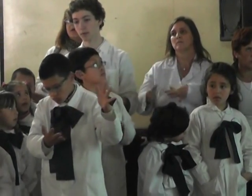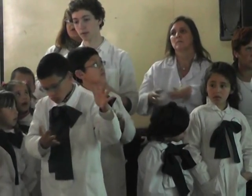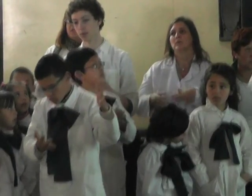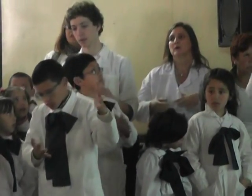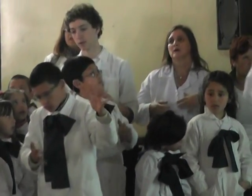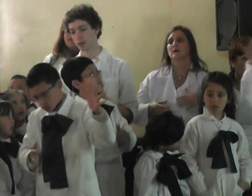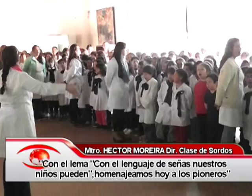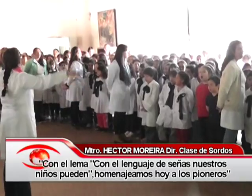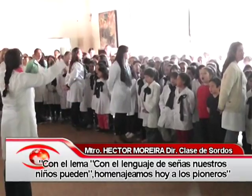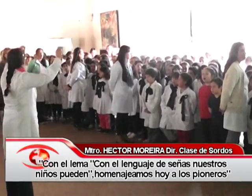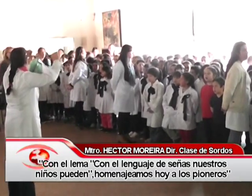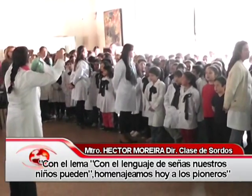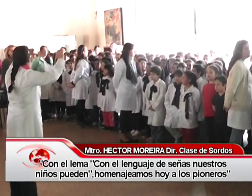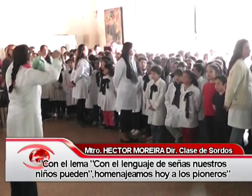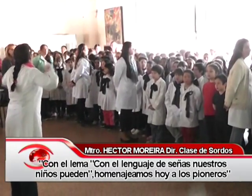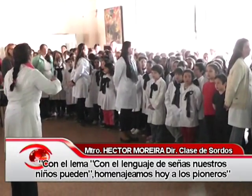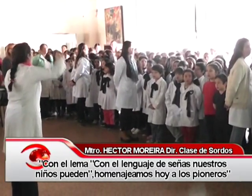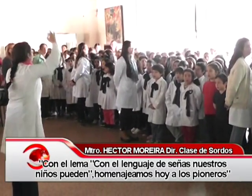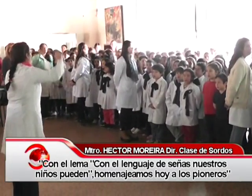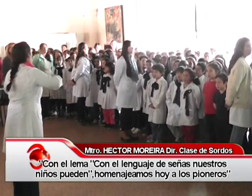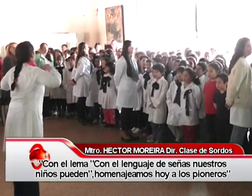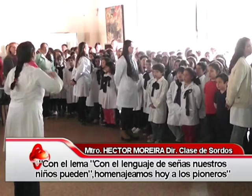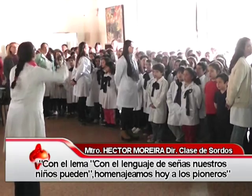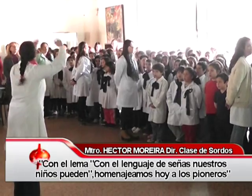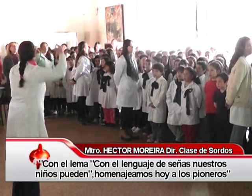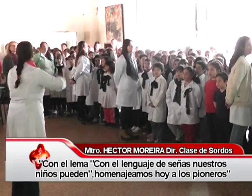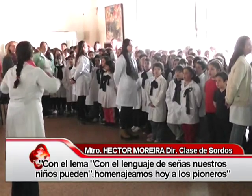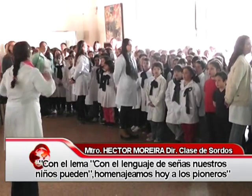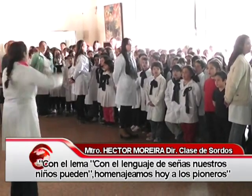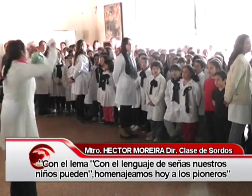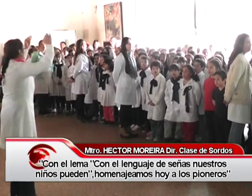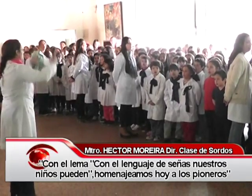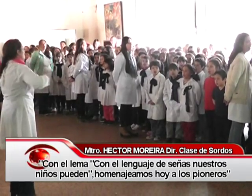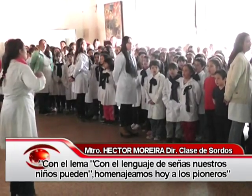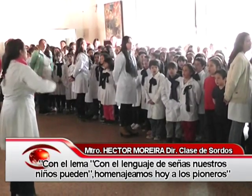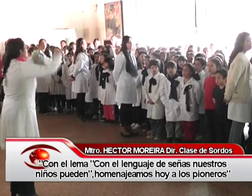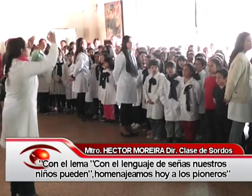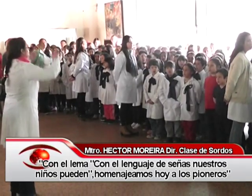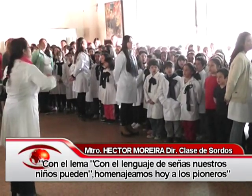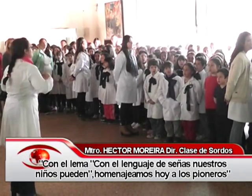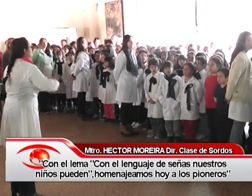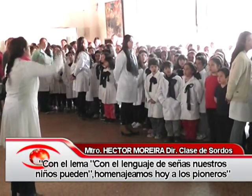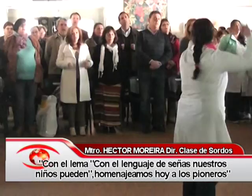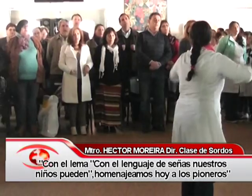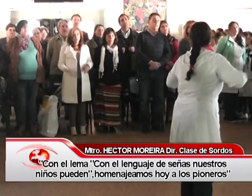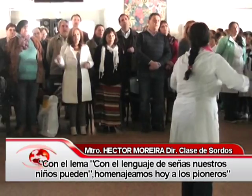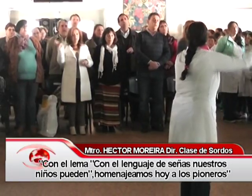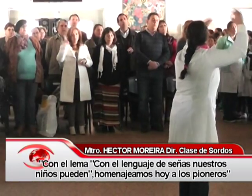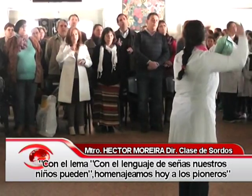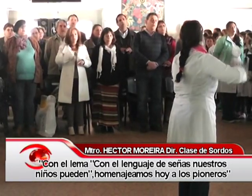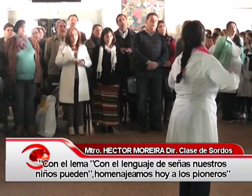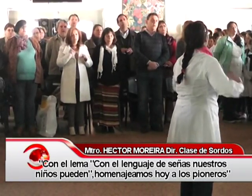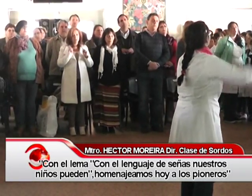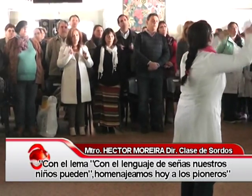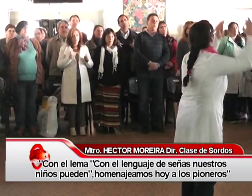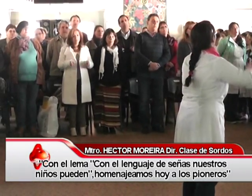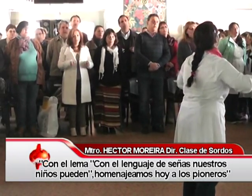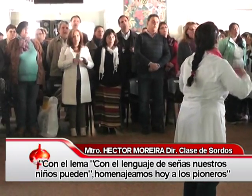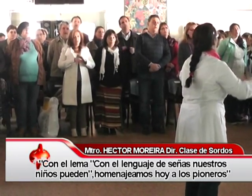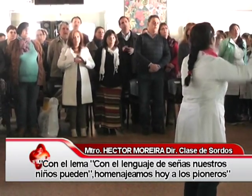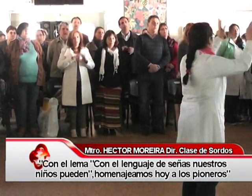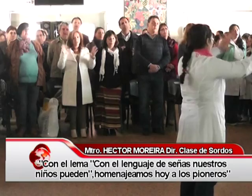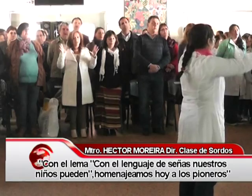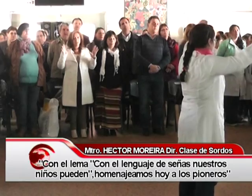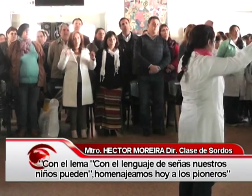fonoaudiología. Según consta en el copiador de notas, era su director Don Guasiton Hugo Bentancur,